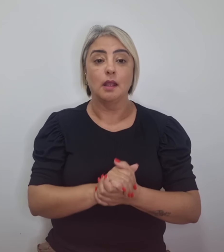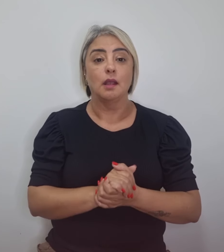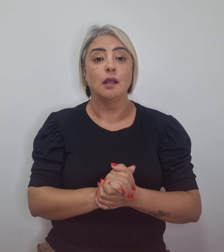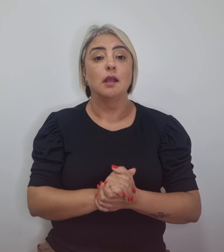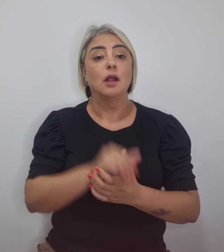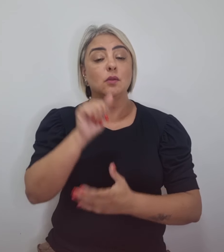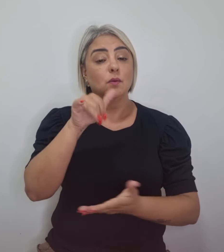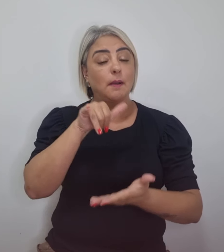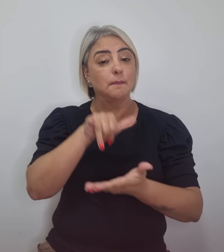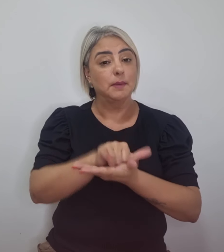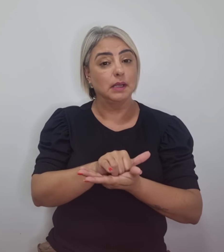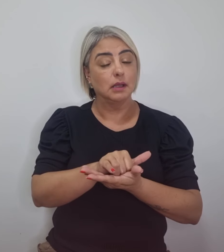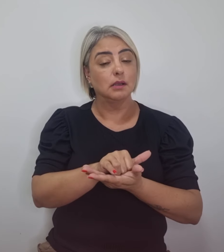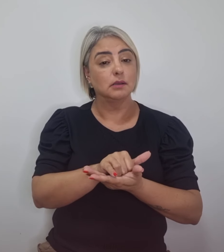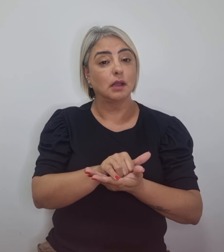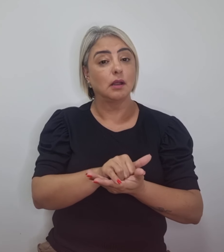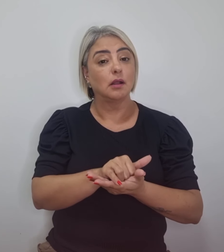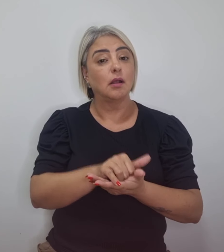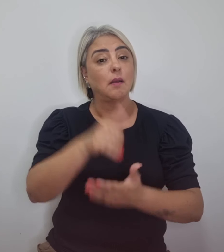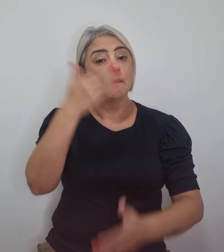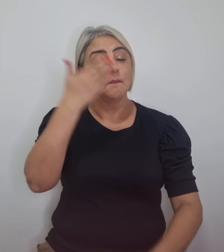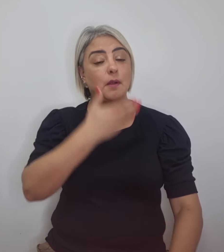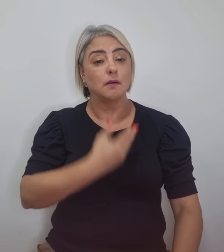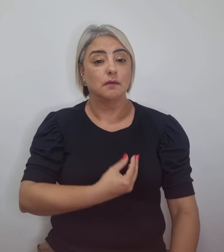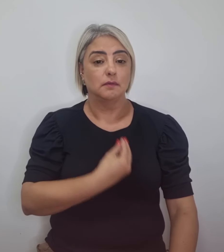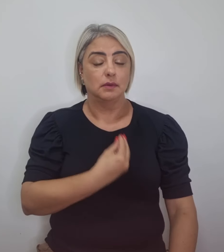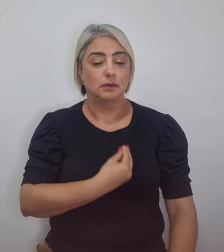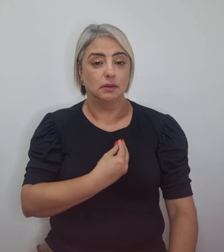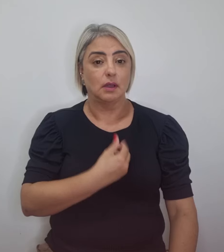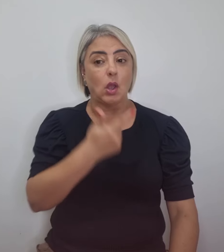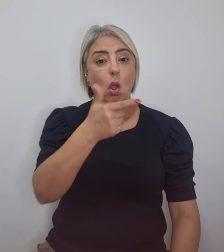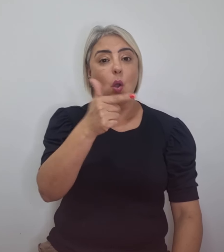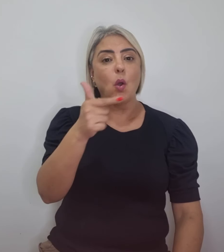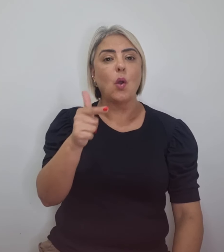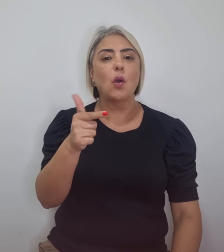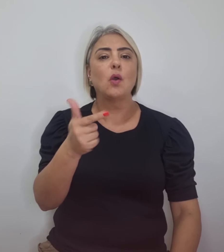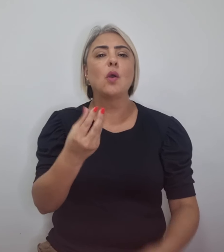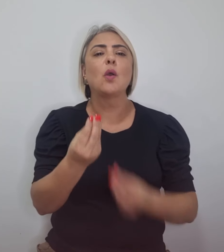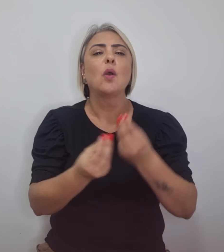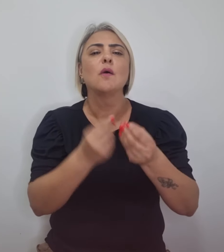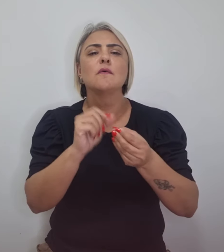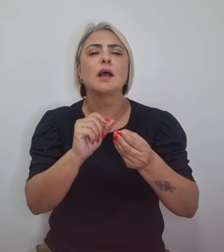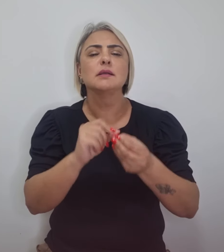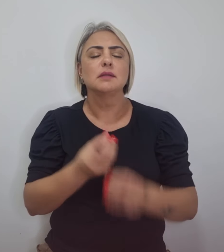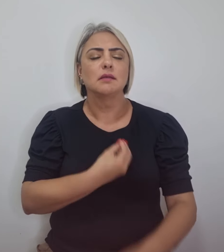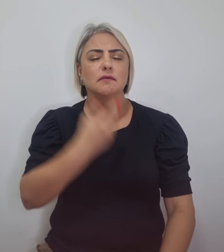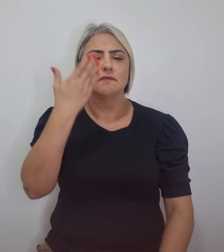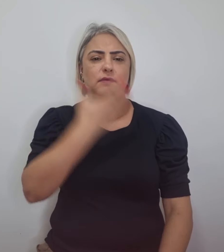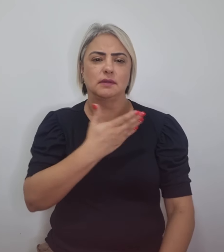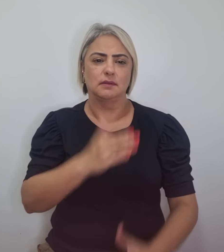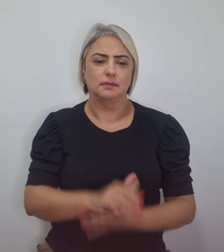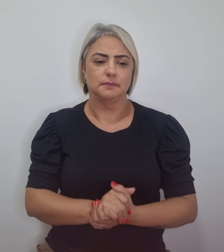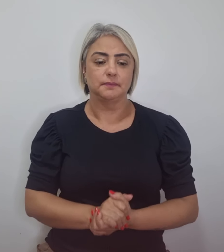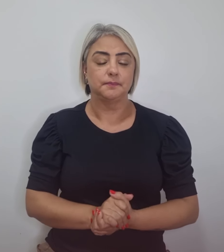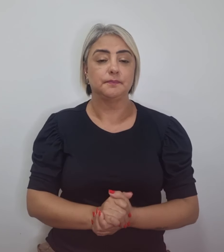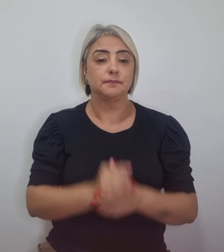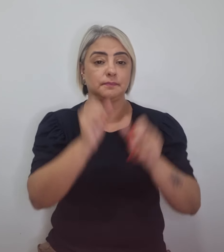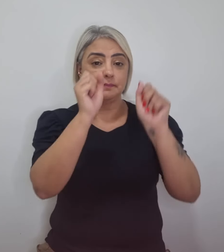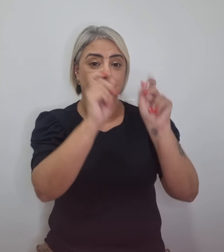aplicativo da Prova de Vida. Outras formas de fazer a prova de vida Aposentados